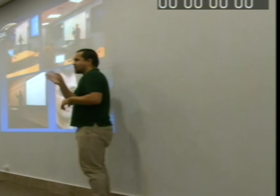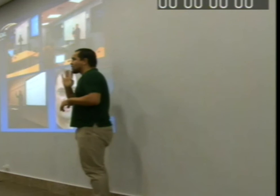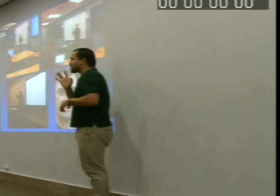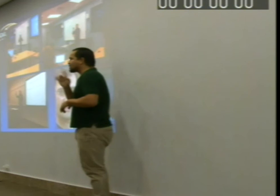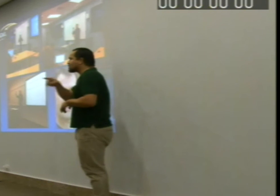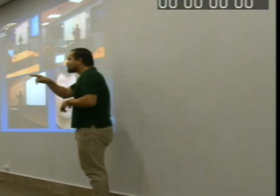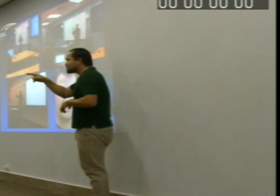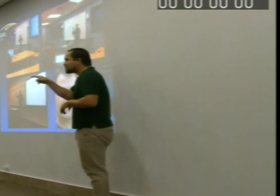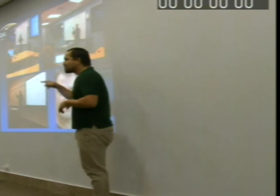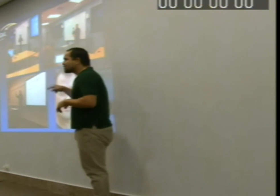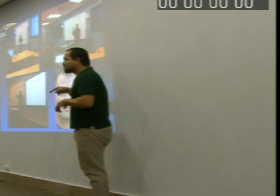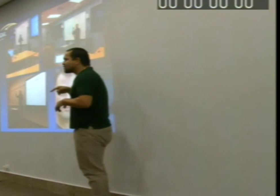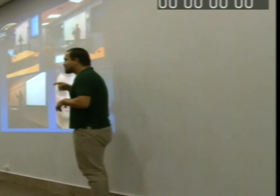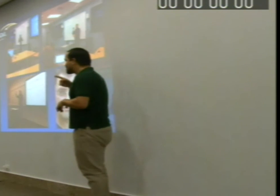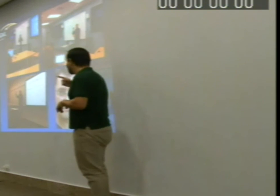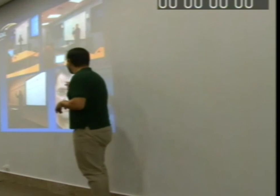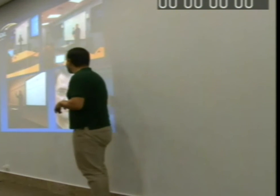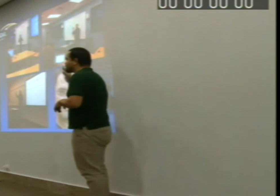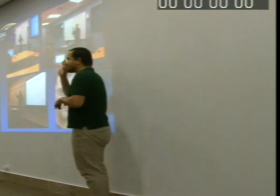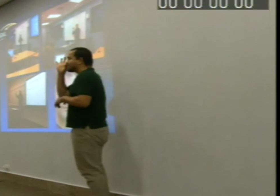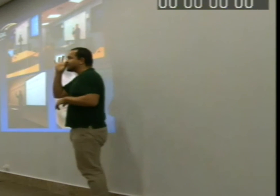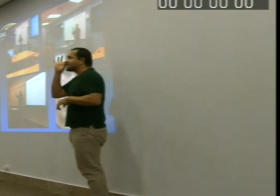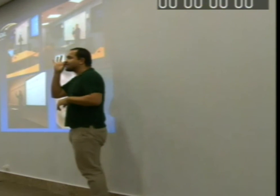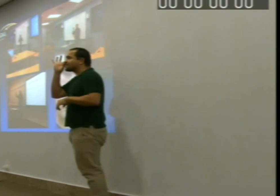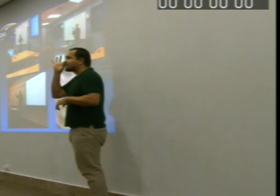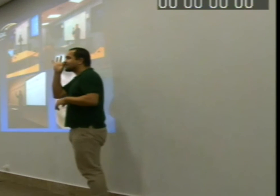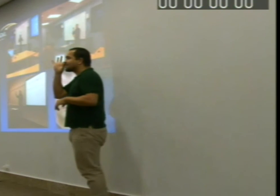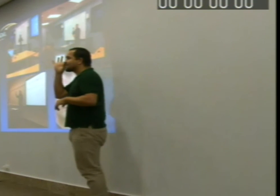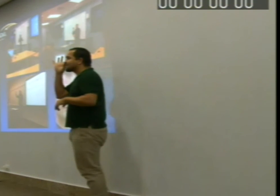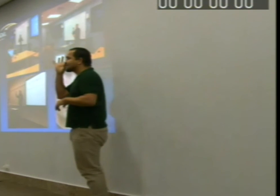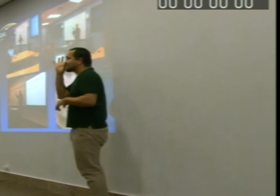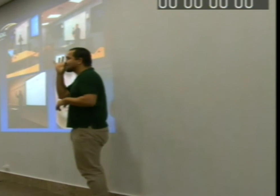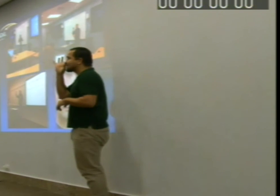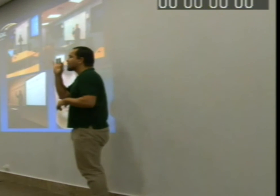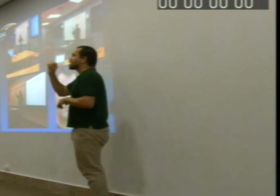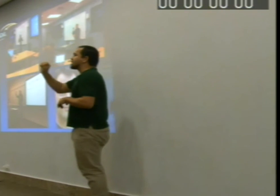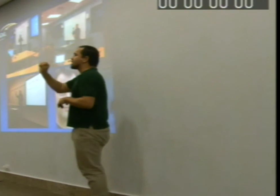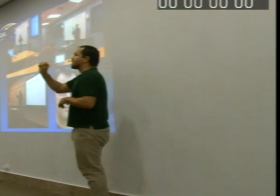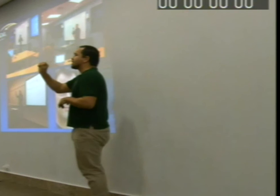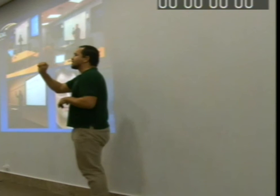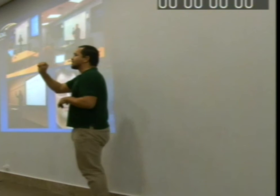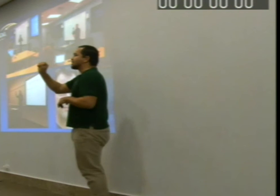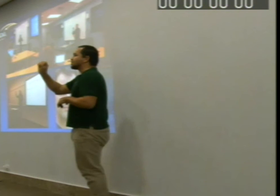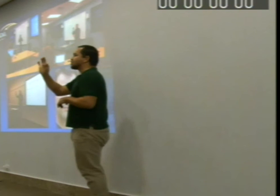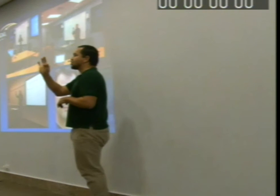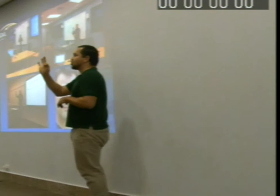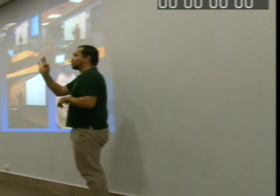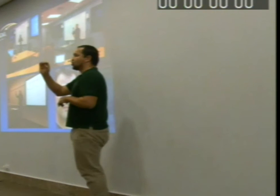Brasil já vocês conhecem ele o sinal dele é esse